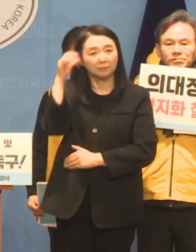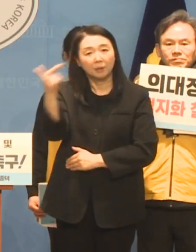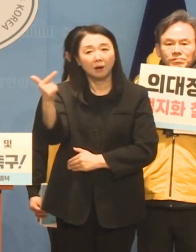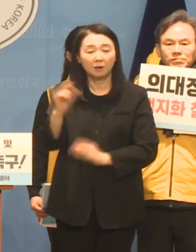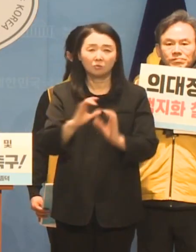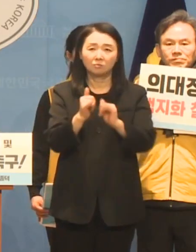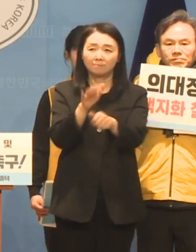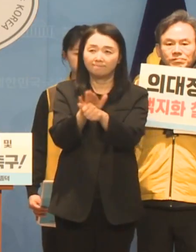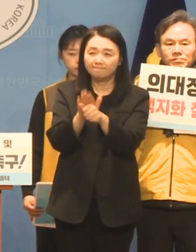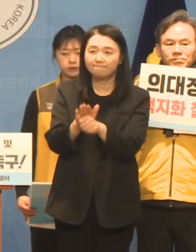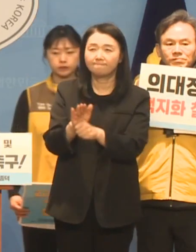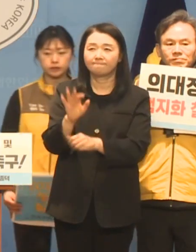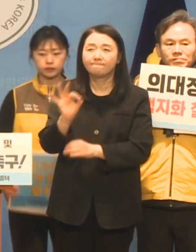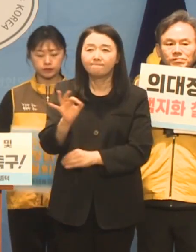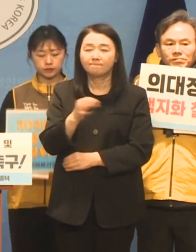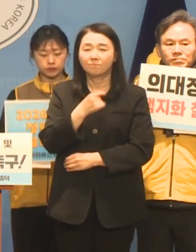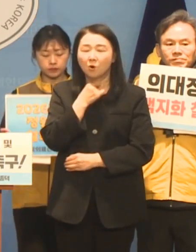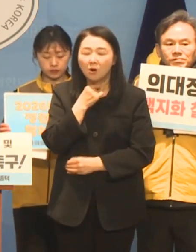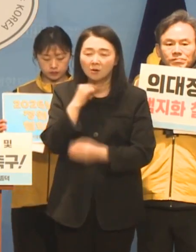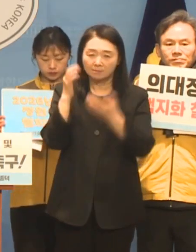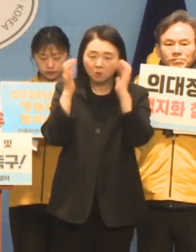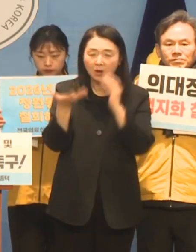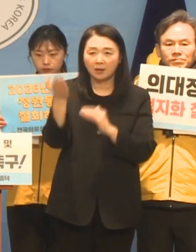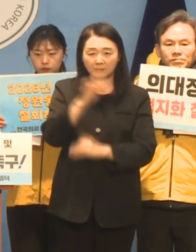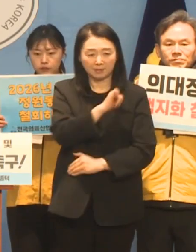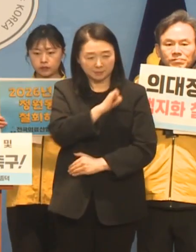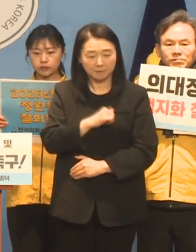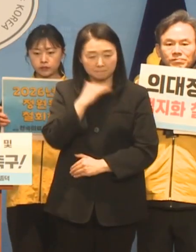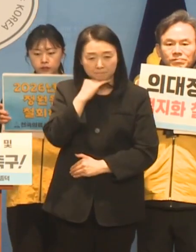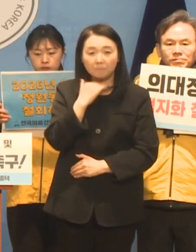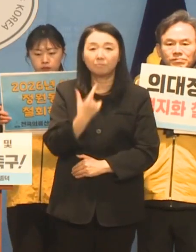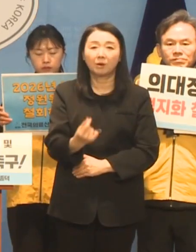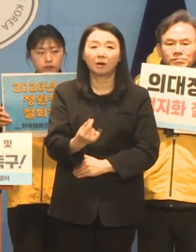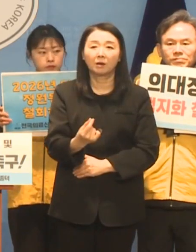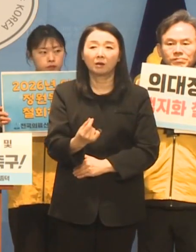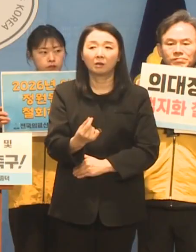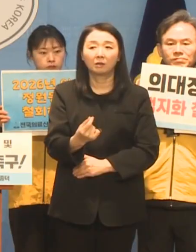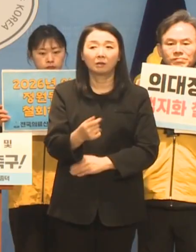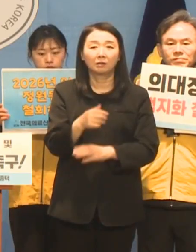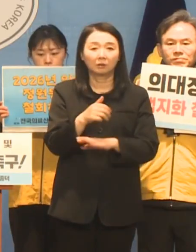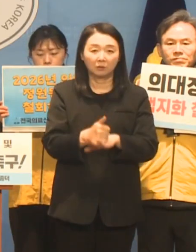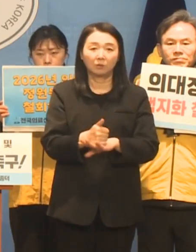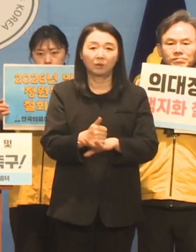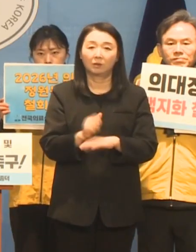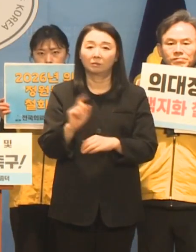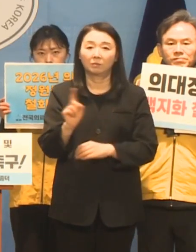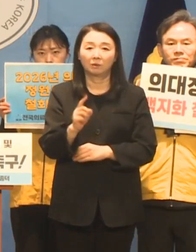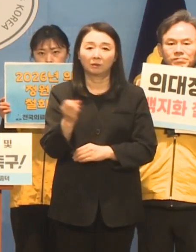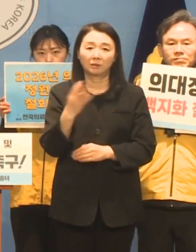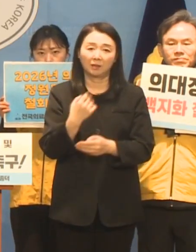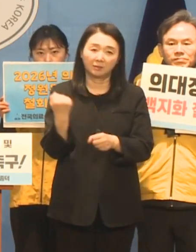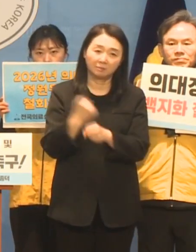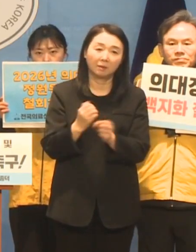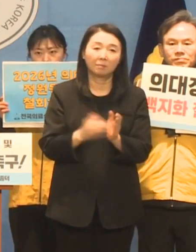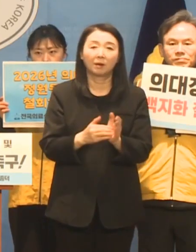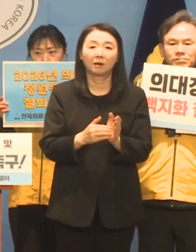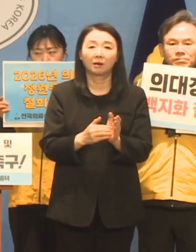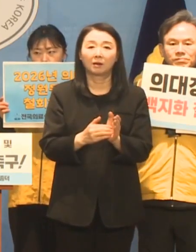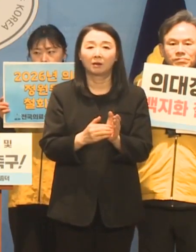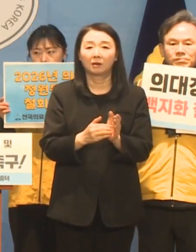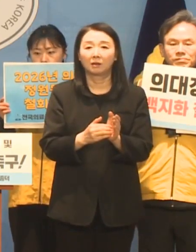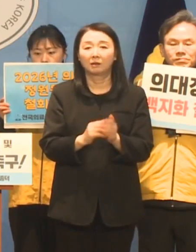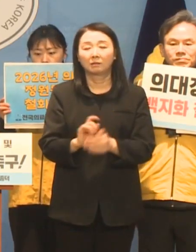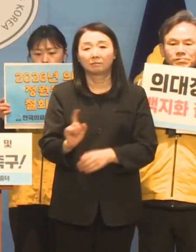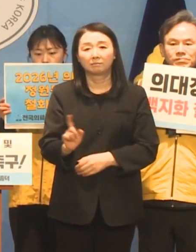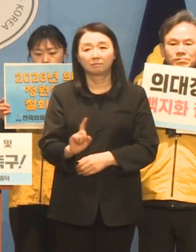국민들도 지지했습니다. 불편하고 혼란스럽지만. 그런데 결과가 다시 원점으로 돌아가자는